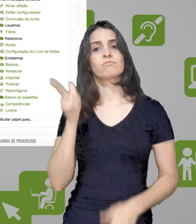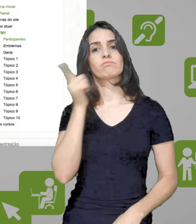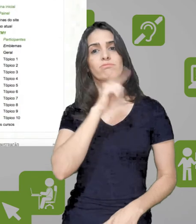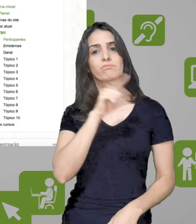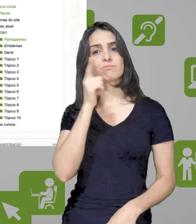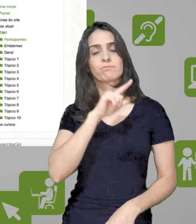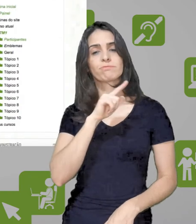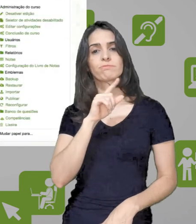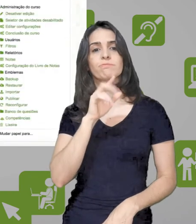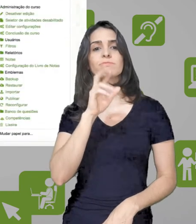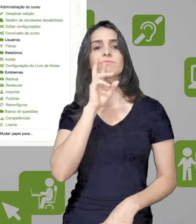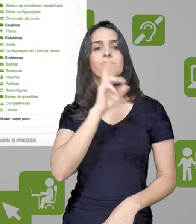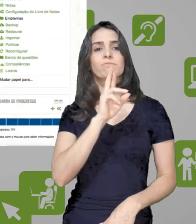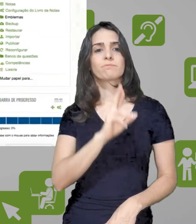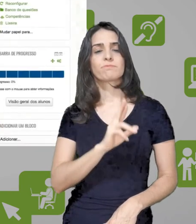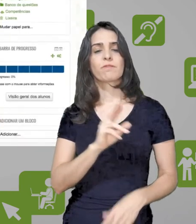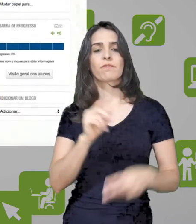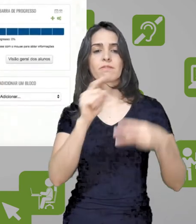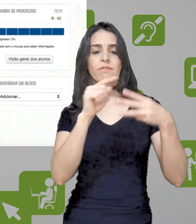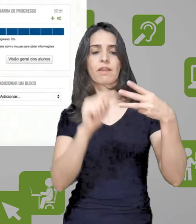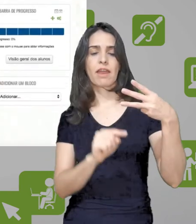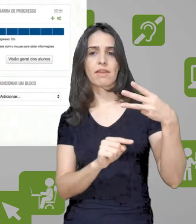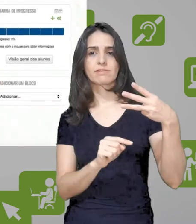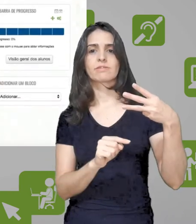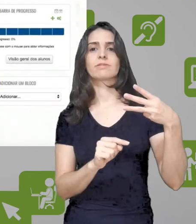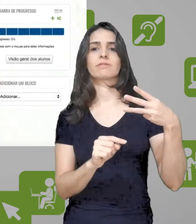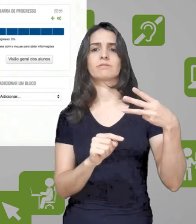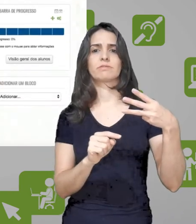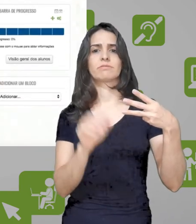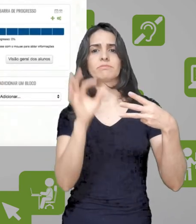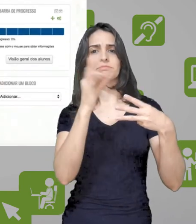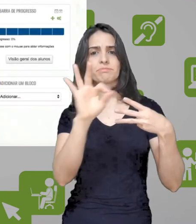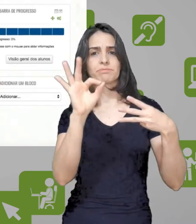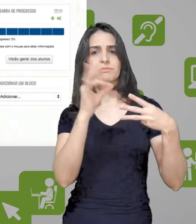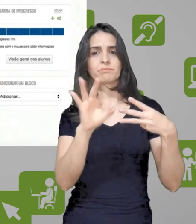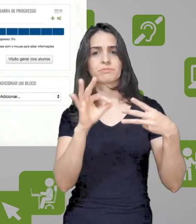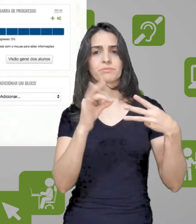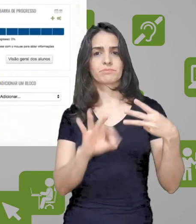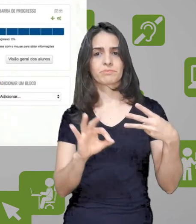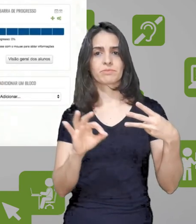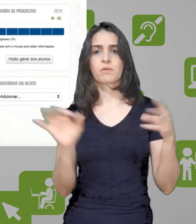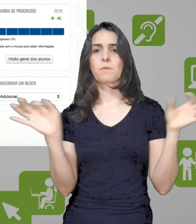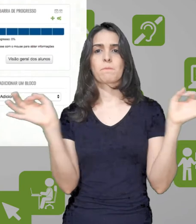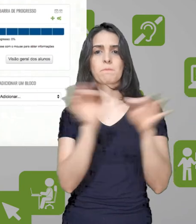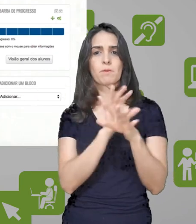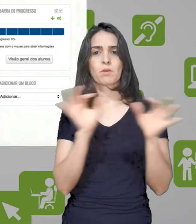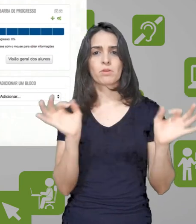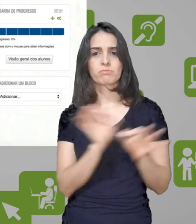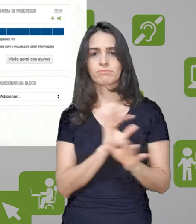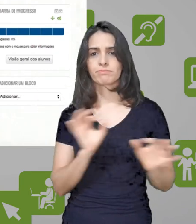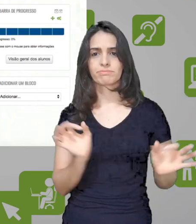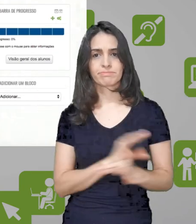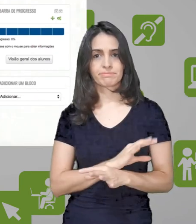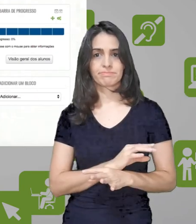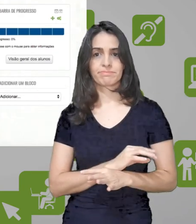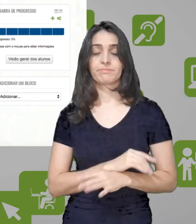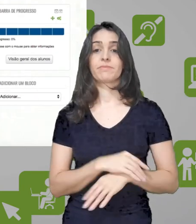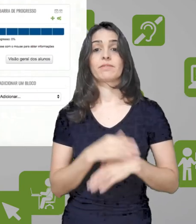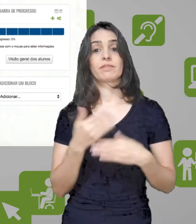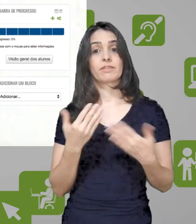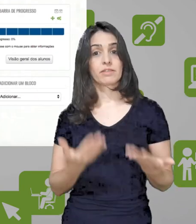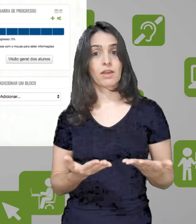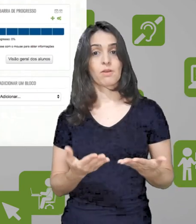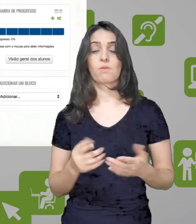edição e vou mostrar aqui uma atividade, por exemplo, essa atividade